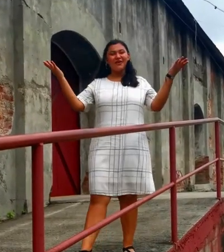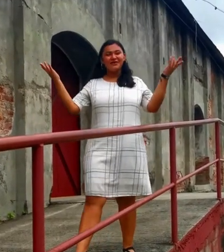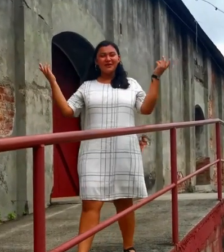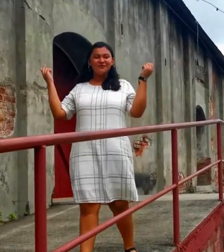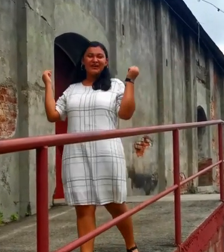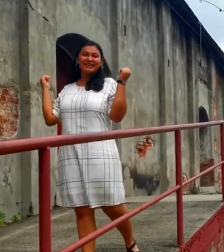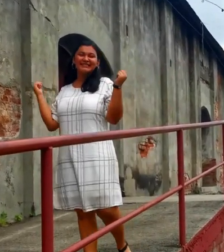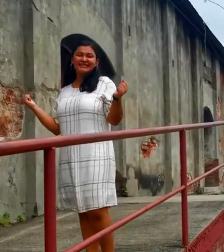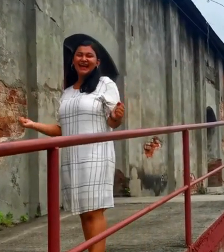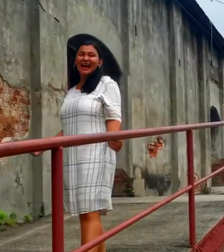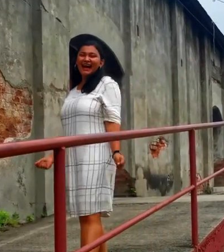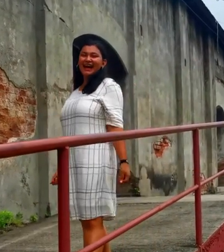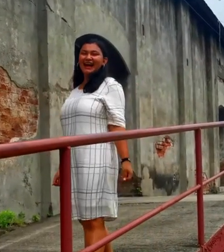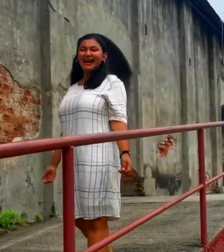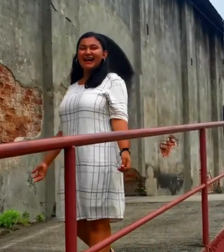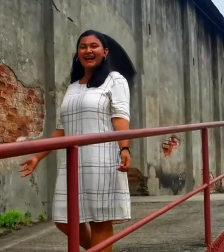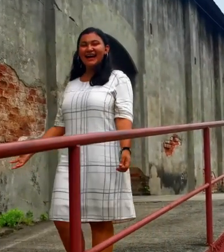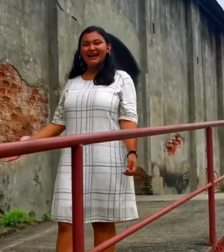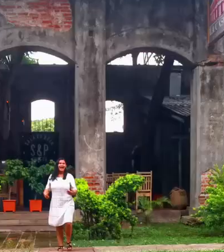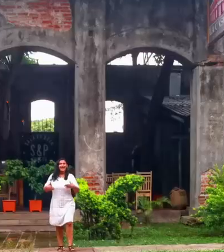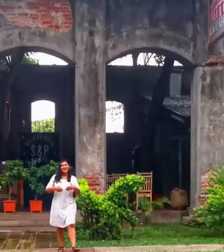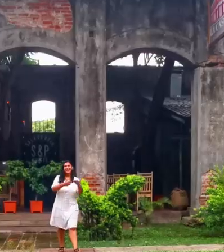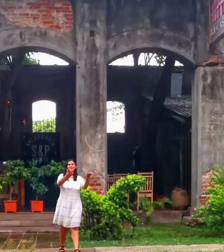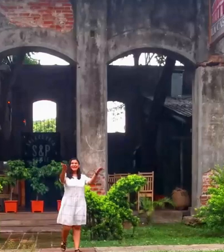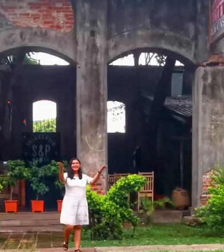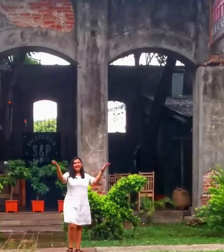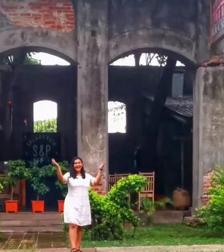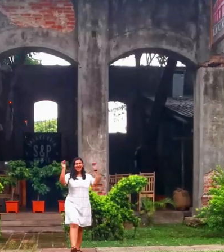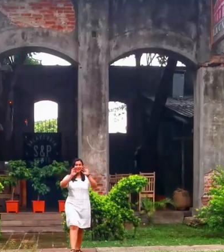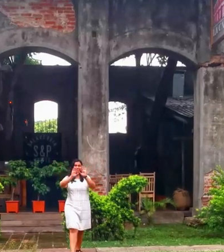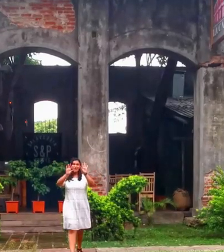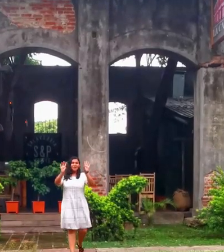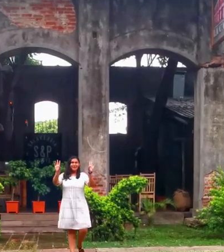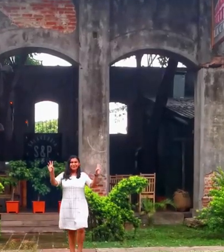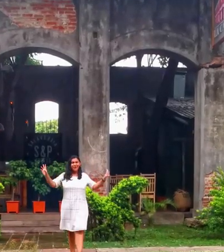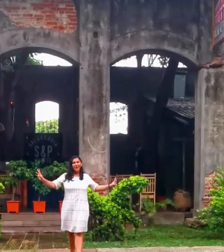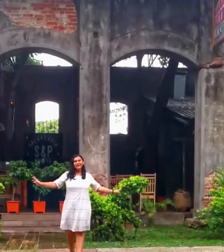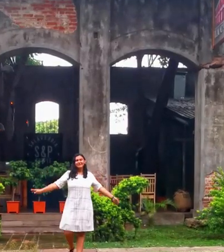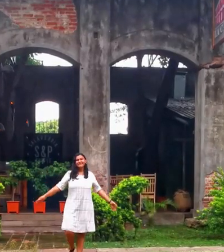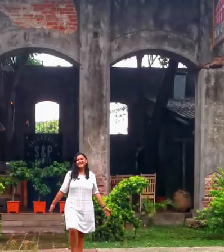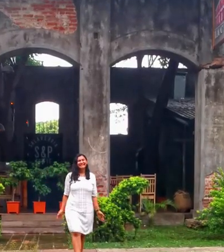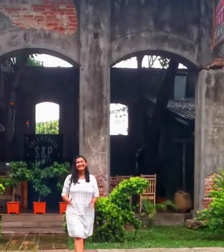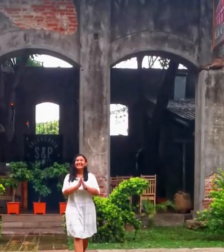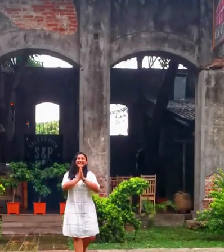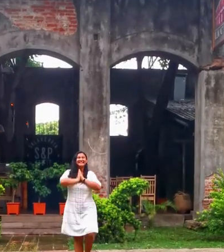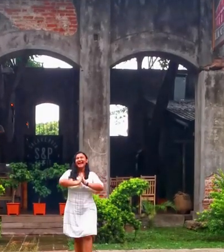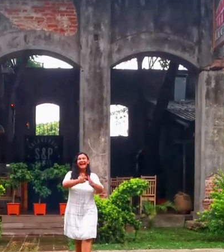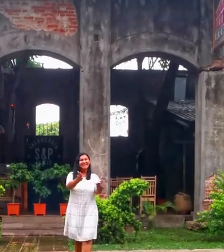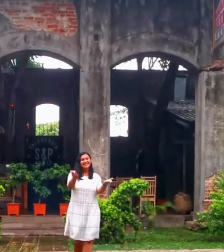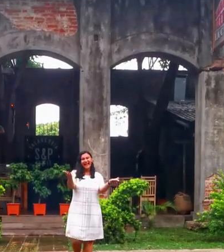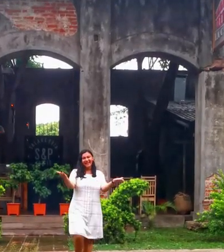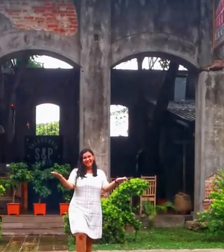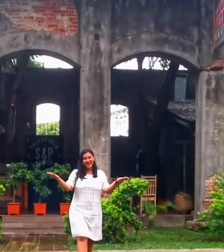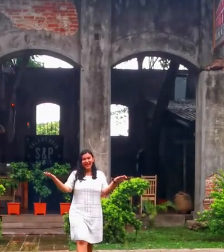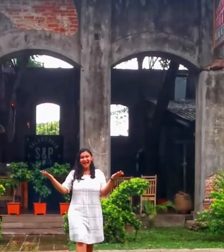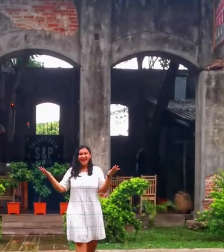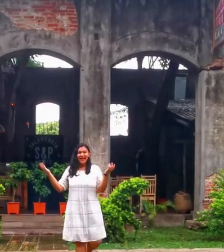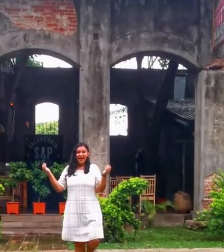con fuerza. Como el Salvador no hay dos, bendita tierra, con